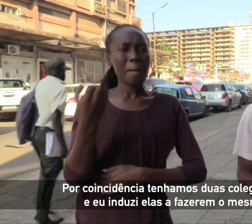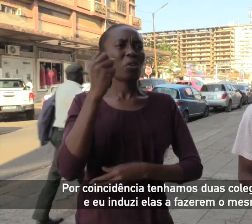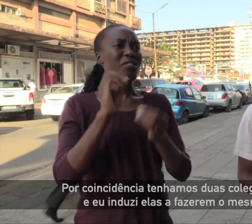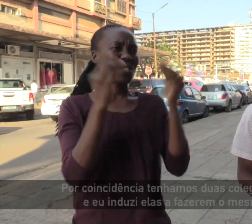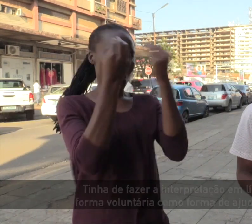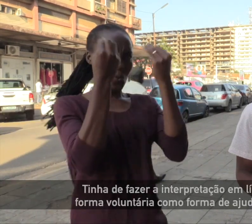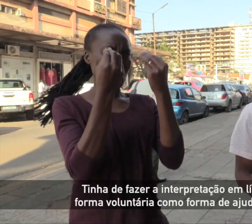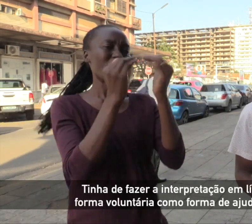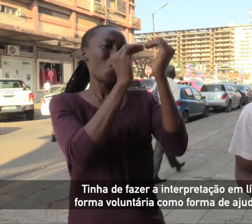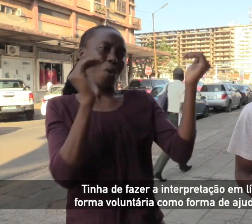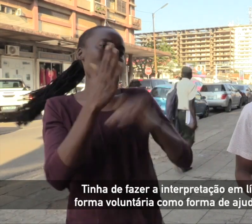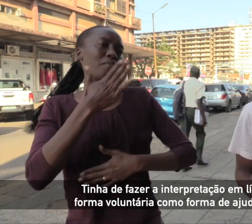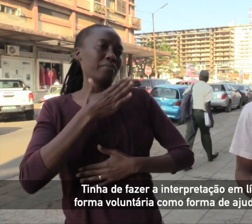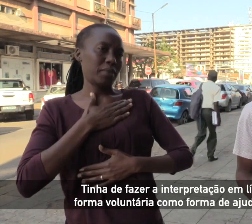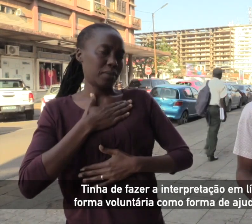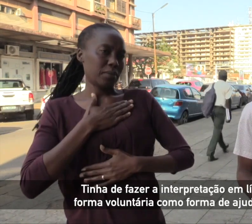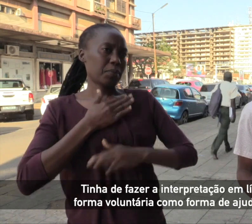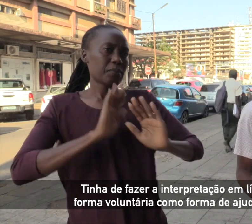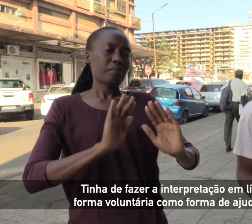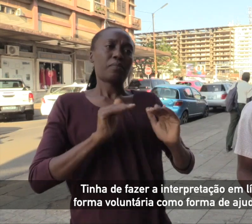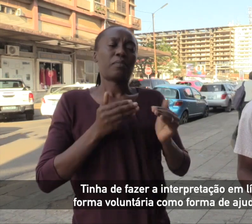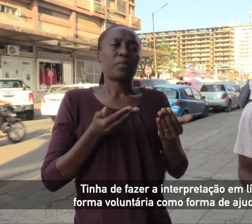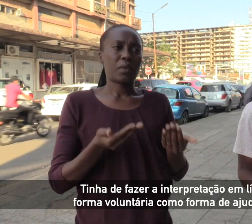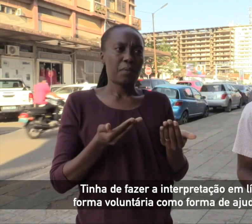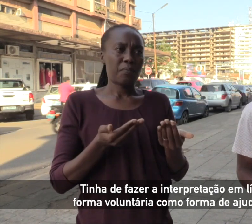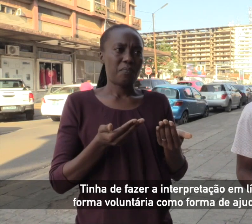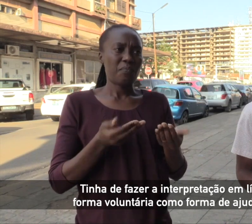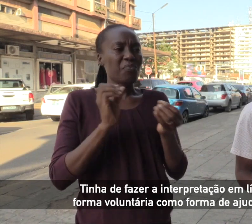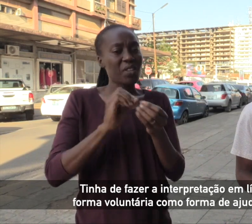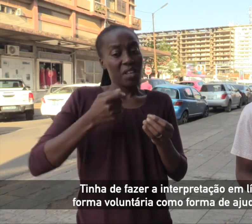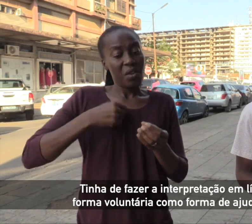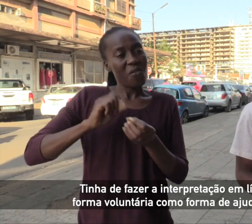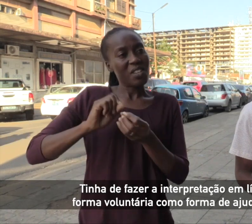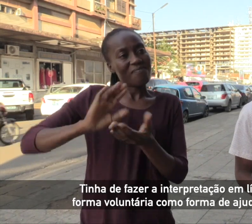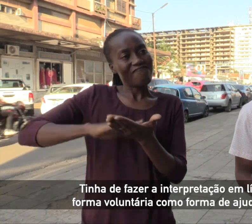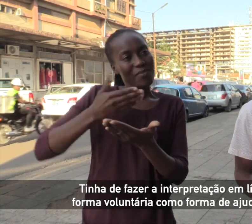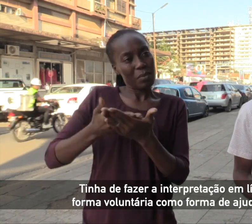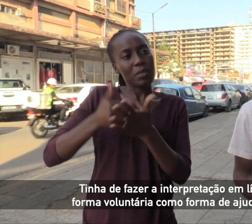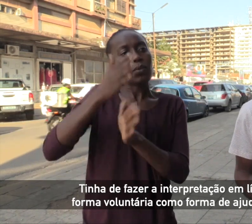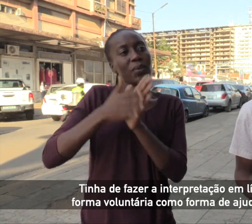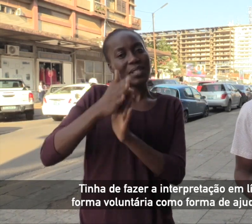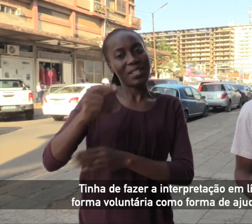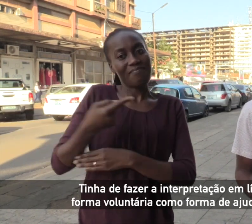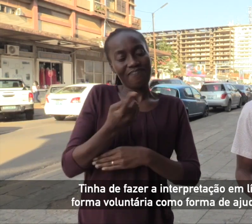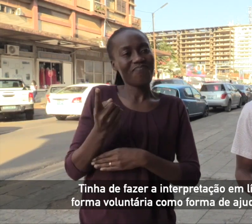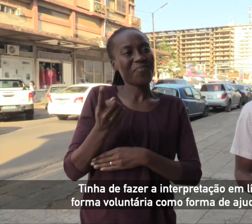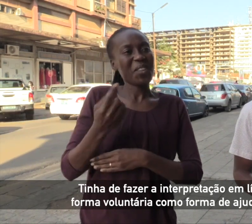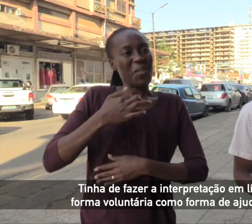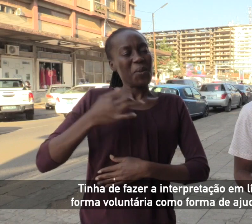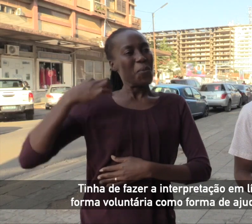a fazer. Então, tinha que fazer a interpretação em Língua de Sinais, de forma voluntária, como forma de poder